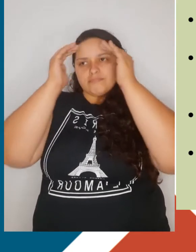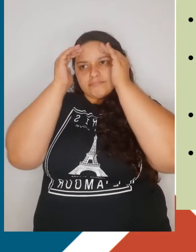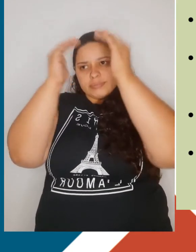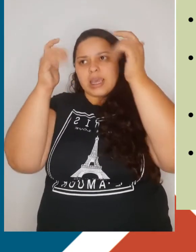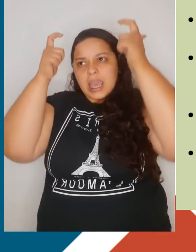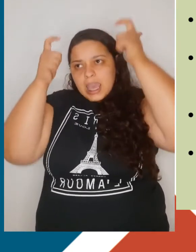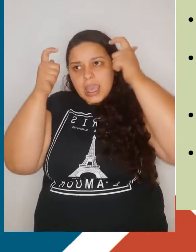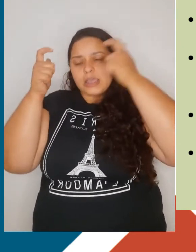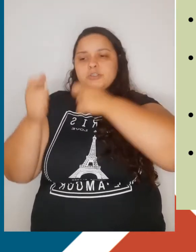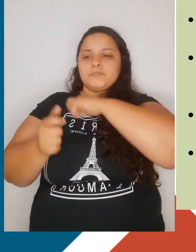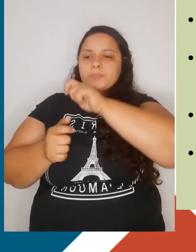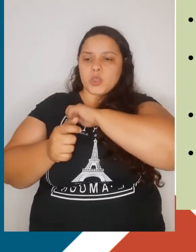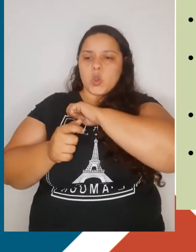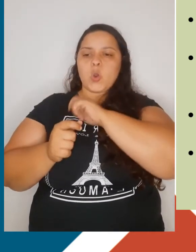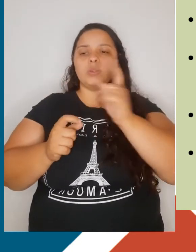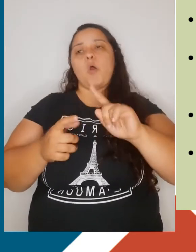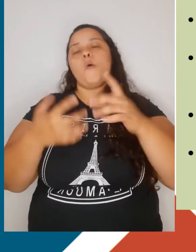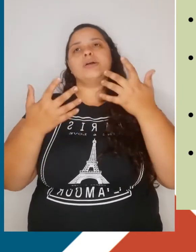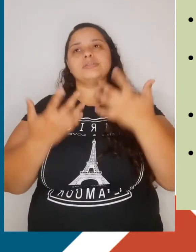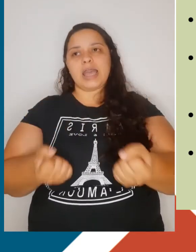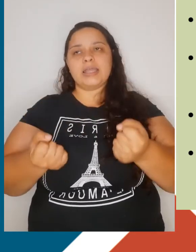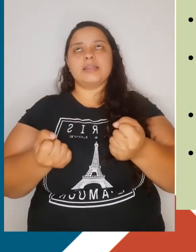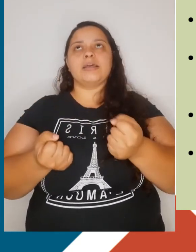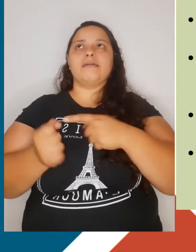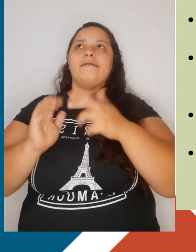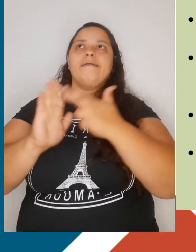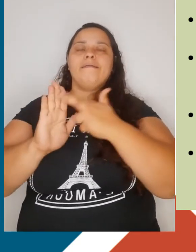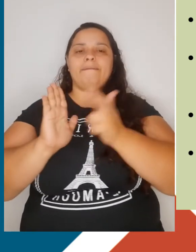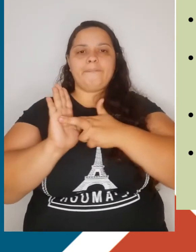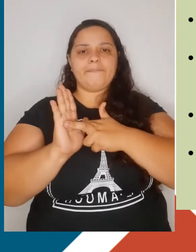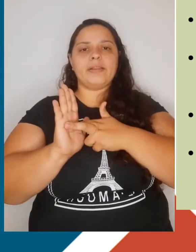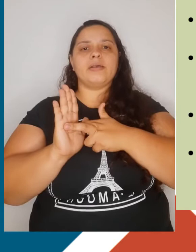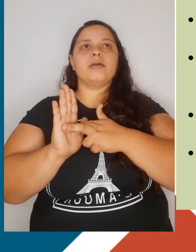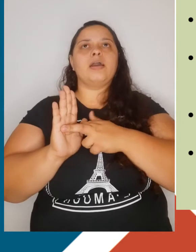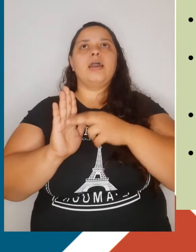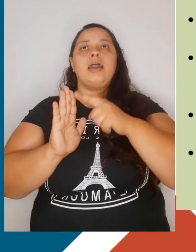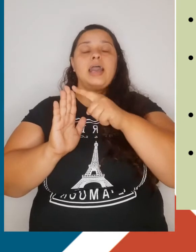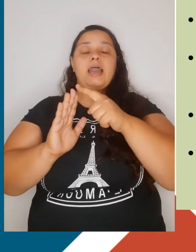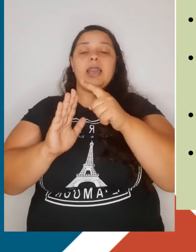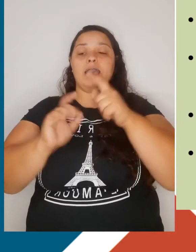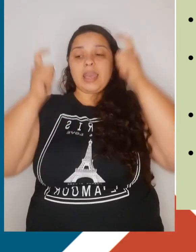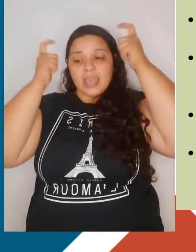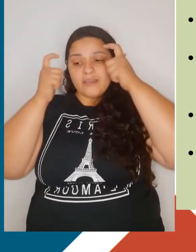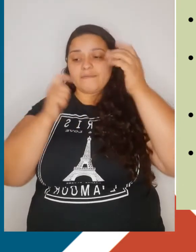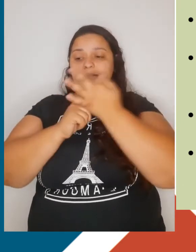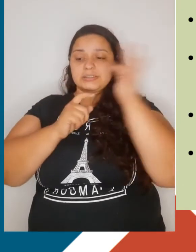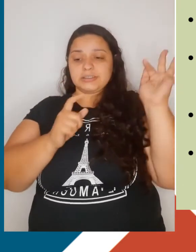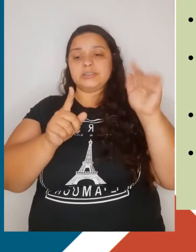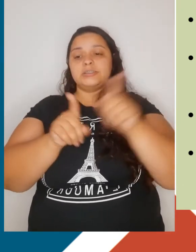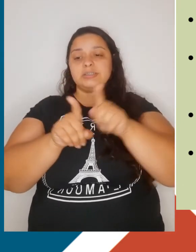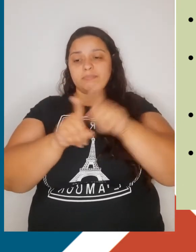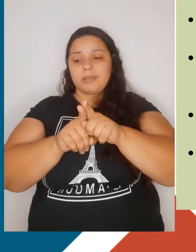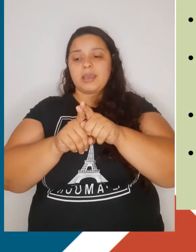de lealdade ao rei espanhol, que se opunha a aceitar as regras, né, e as determinações de um rei